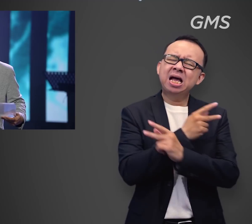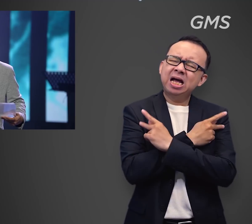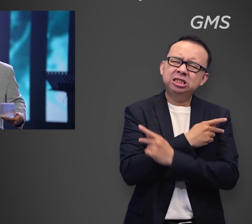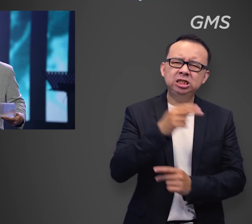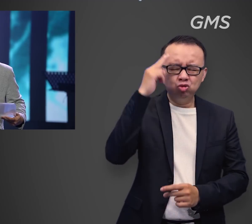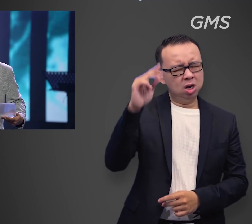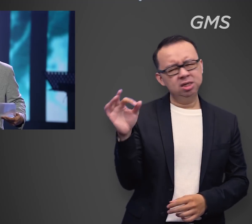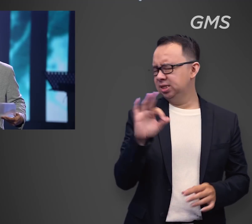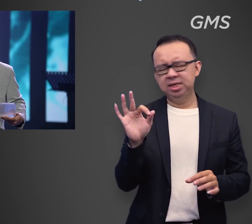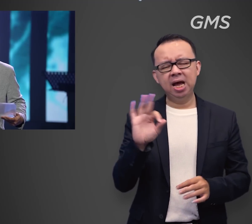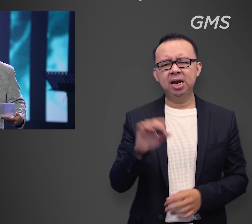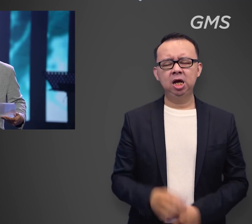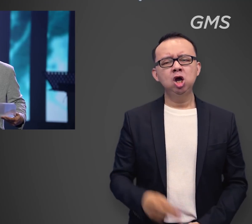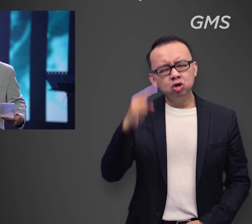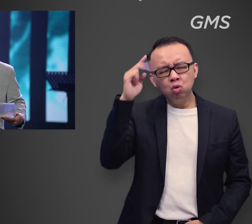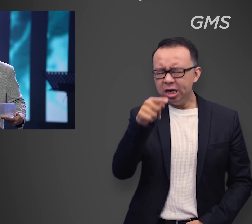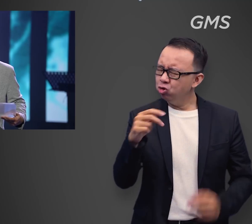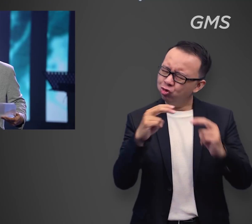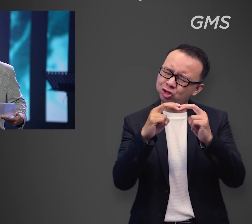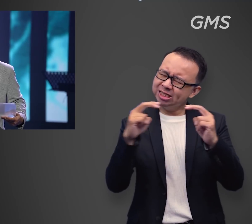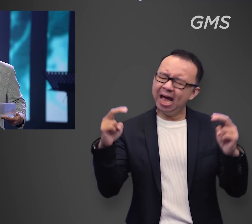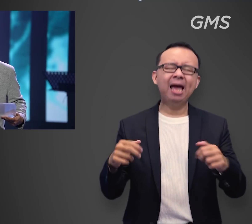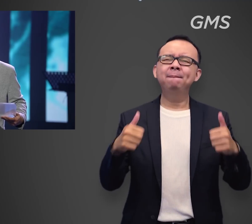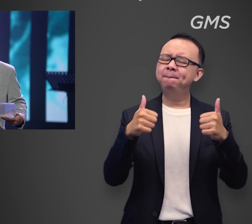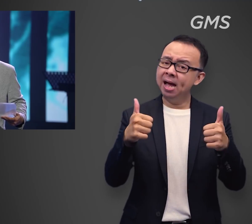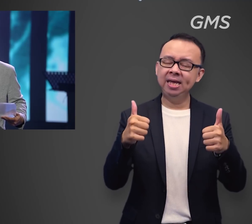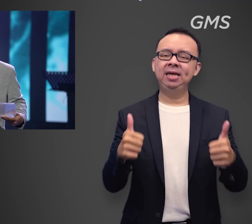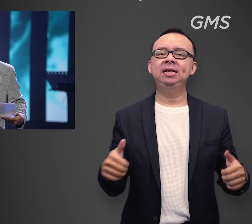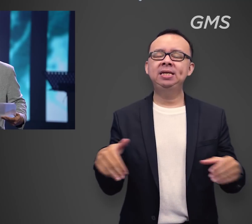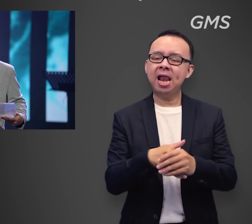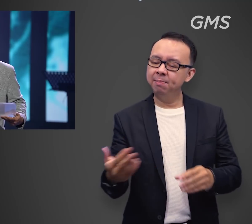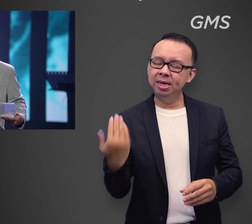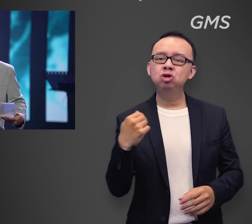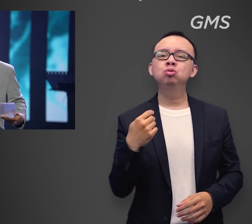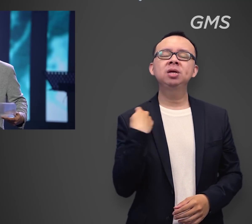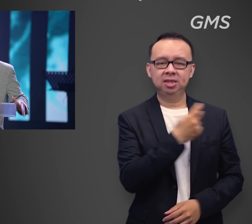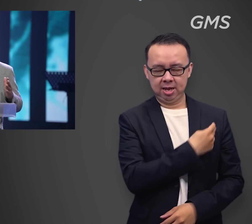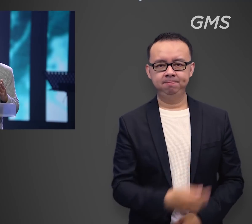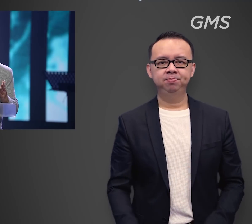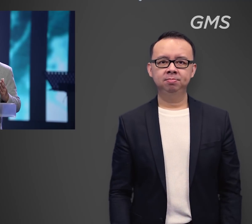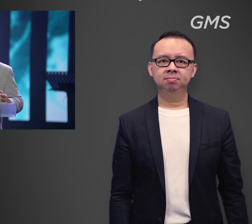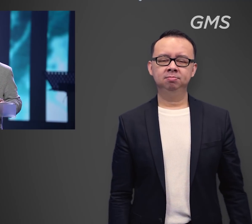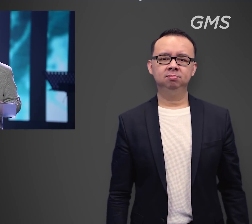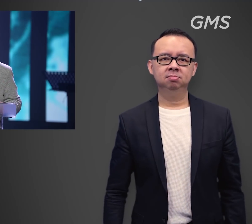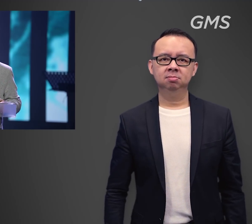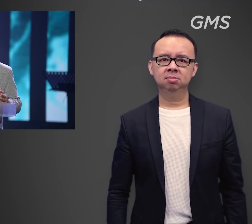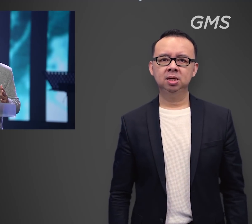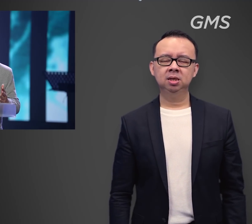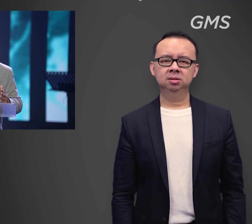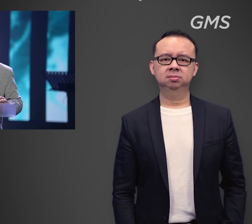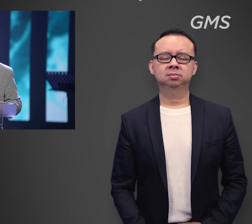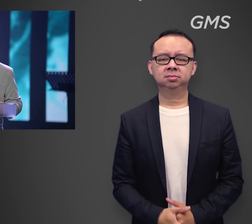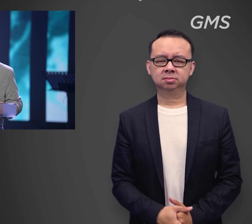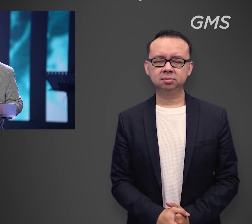itu begitu baik buat hidup kita. Tapi Tuhan juga bisa tegas. Kasih itu tegas. Tapi satu sisi saya